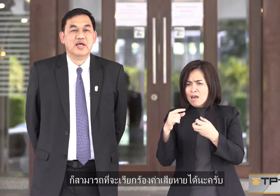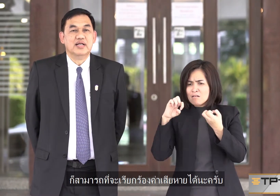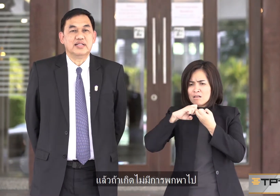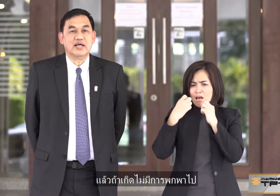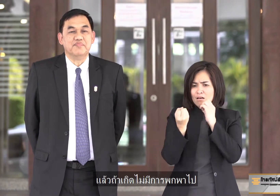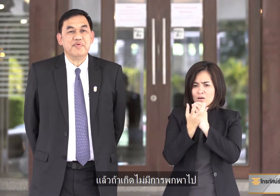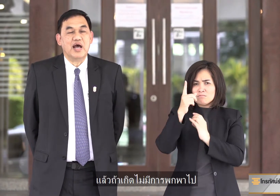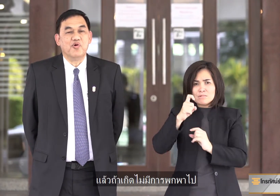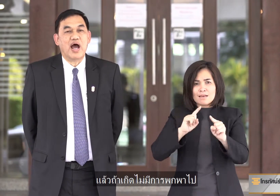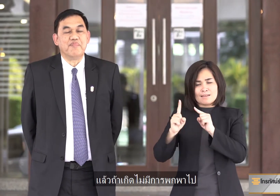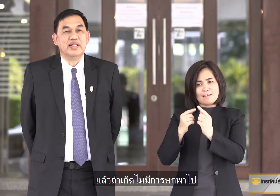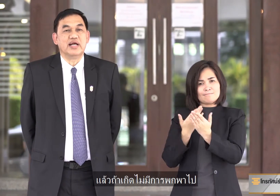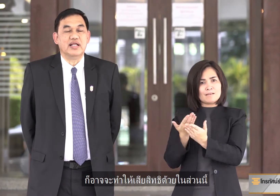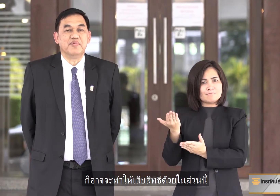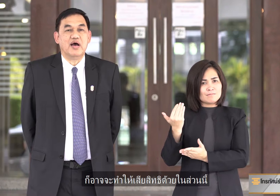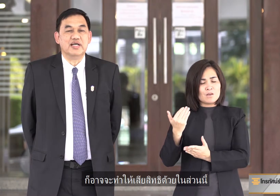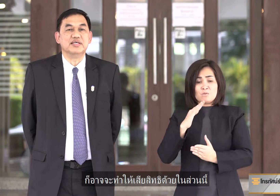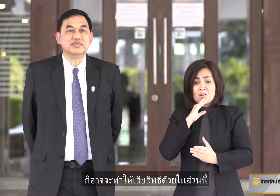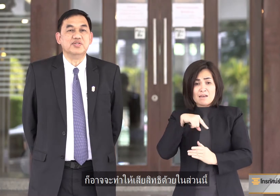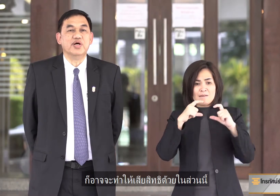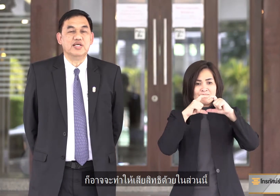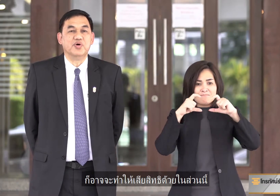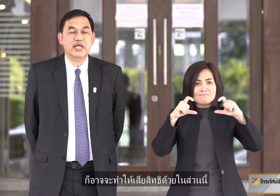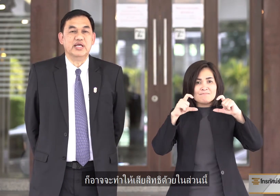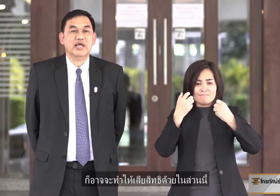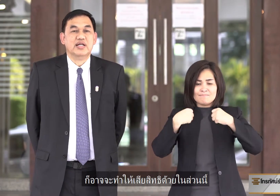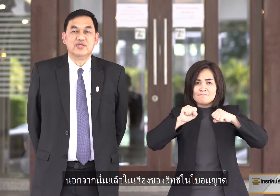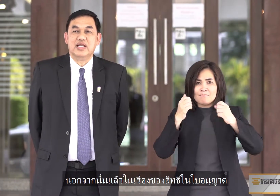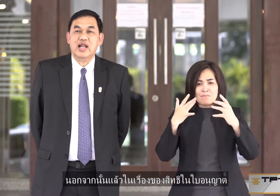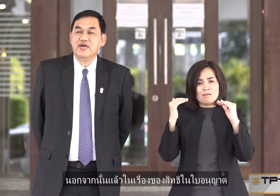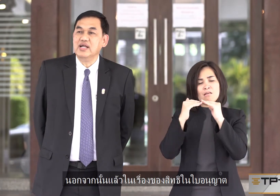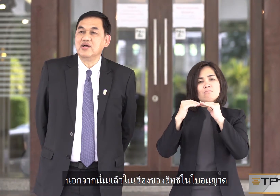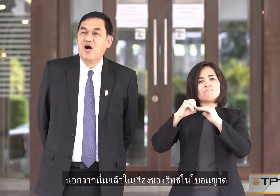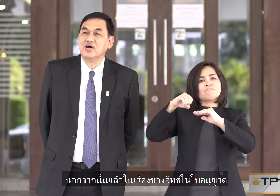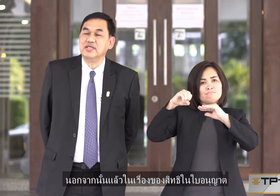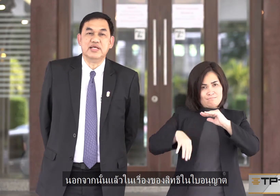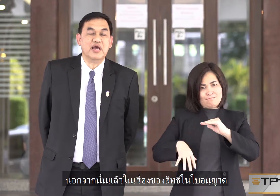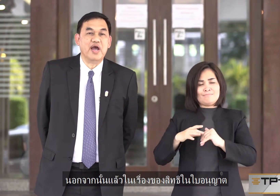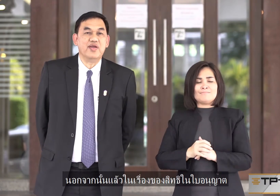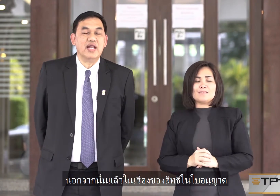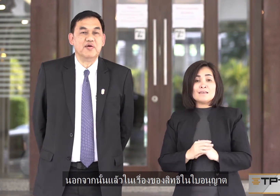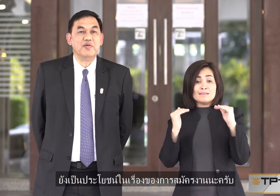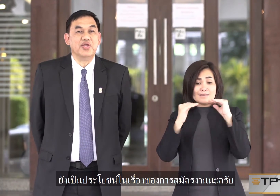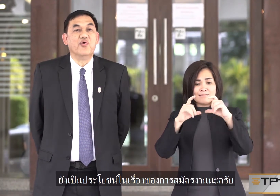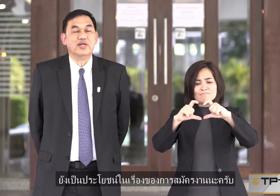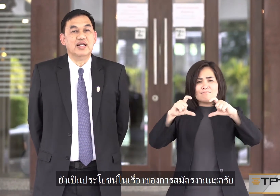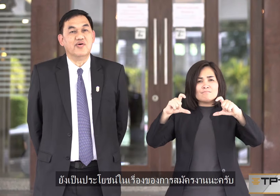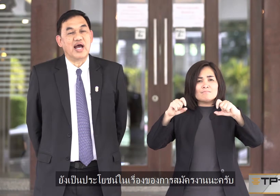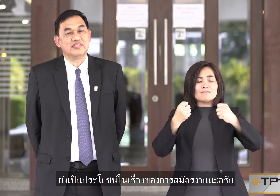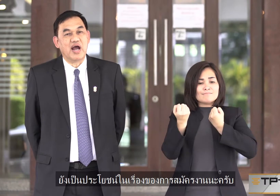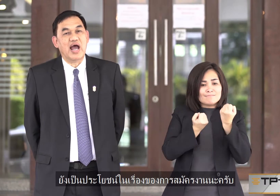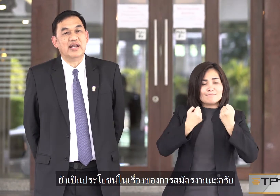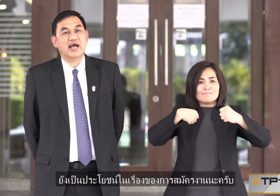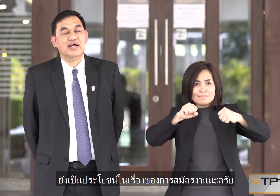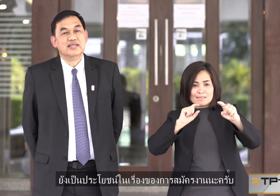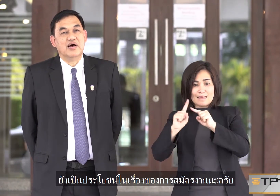ครับแล้วถ้าเกิดไม่มีการพกพาไปเนี่ยก็อาจจะเป็นทำให้เสียสิทธิ์ด้วยในส่วนนี้นอกจากนั้นแล้วในเรื่องของสิทธิในใบอนุญาตยังเป็นประโยชน์ในเรื่องของ